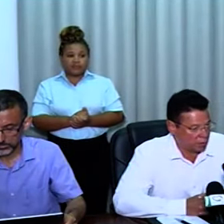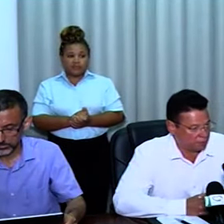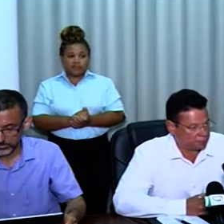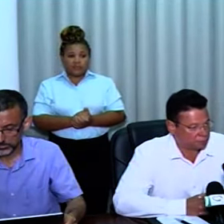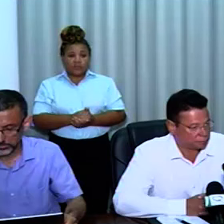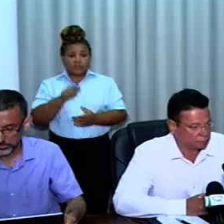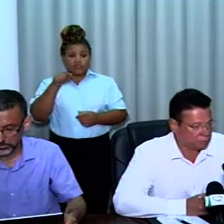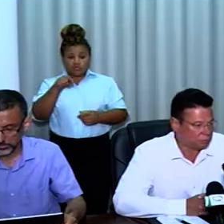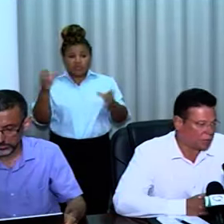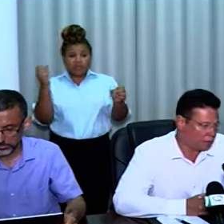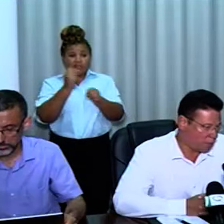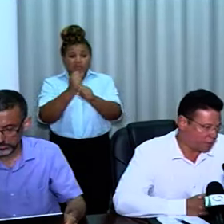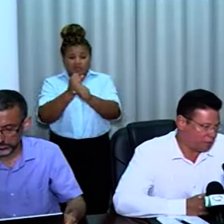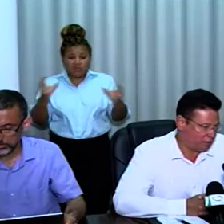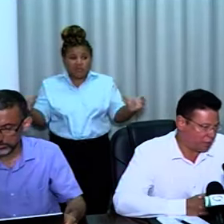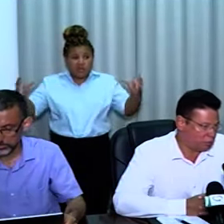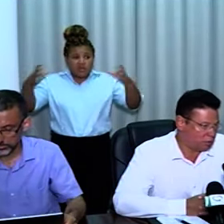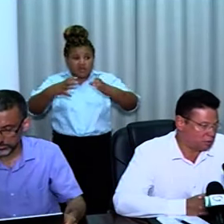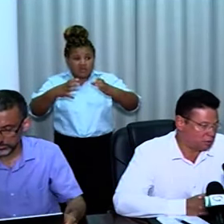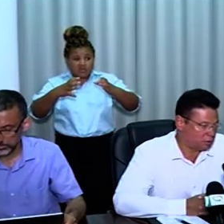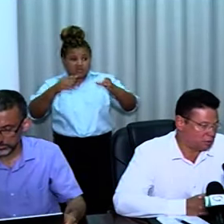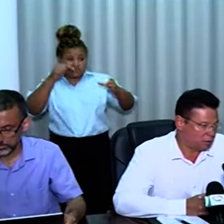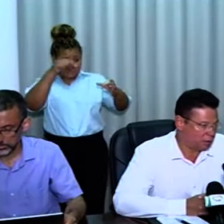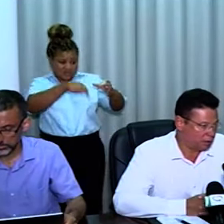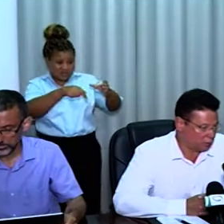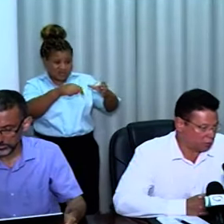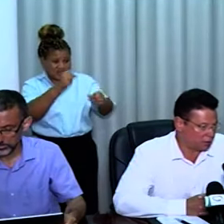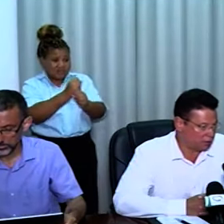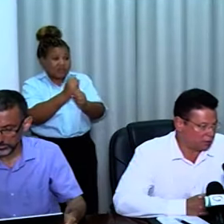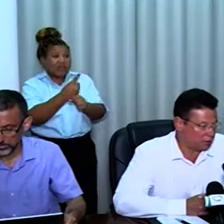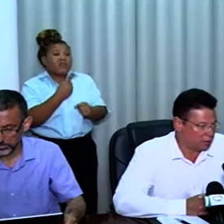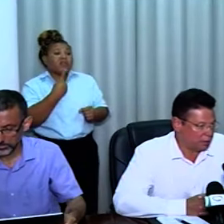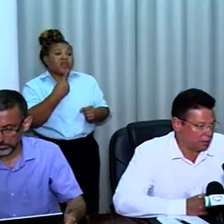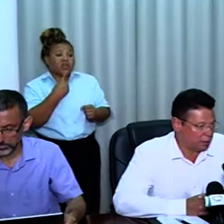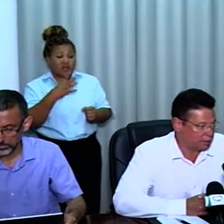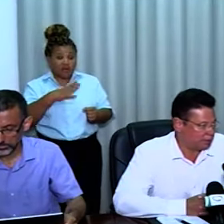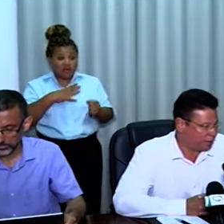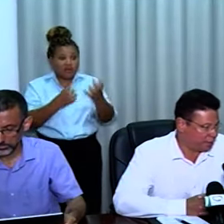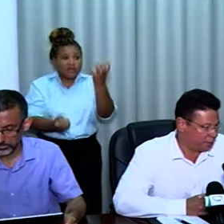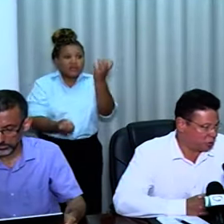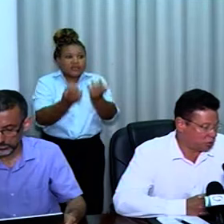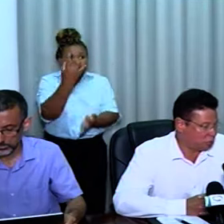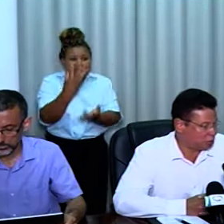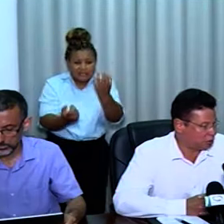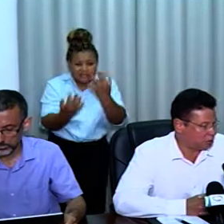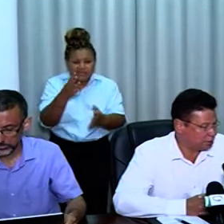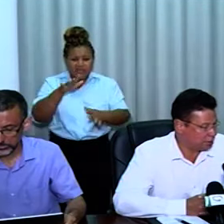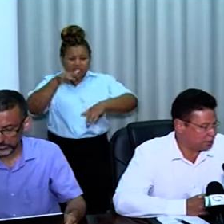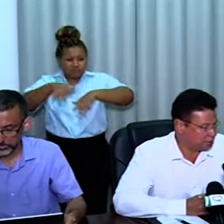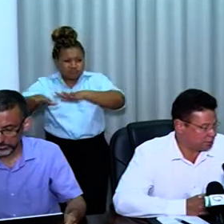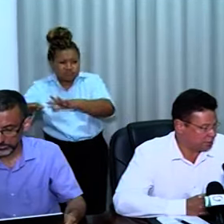soir, bon matin et veille, nous rencontrons et ça permet que l'Emergency